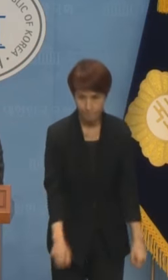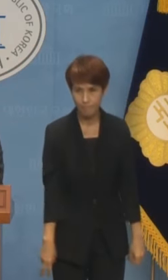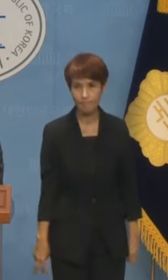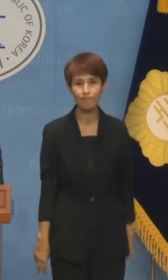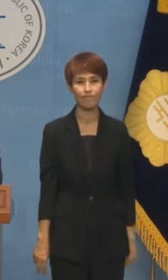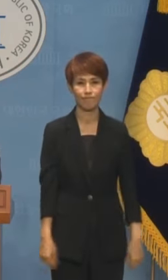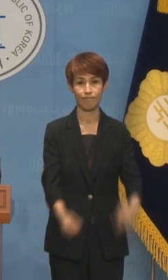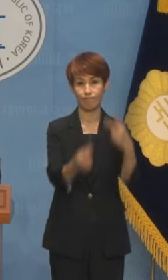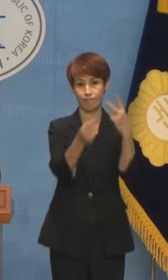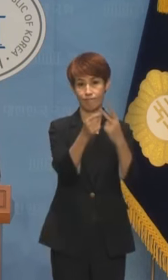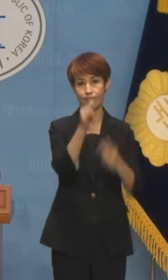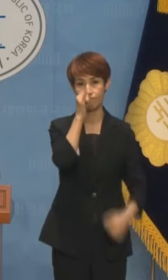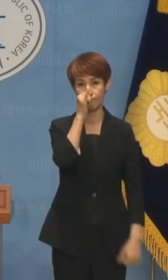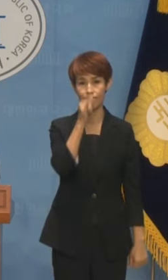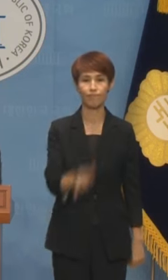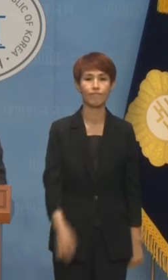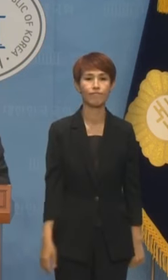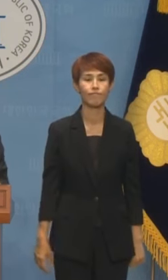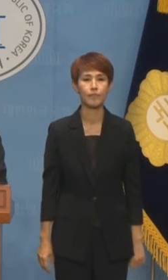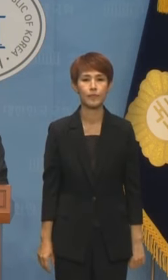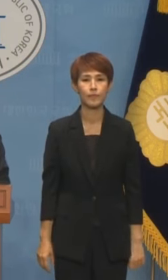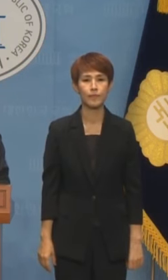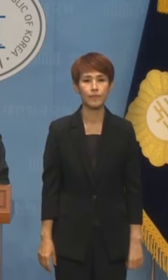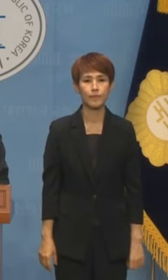한 가지 사안이 더 있습니다.